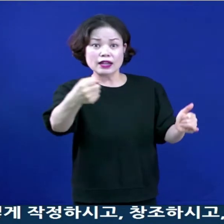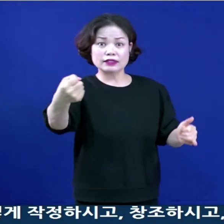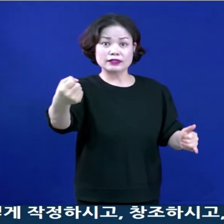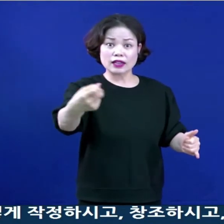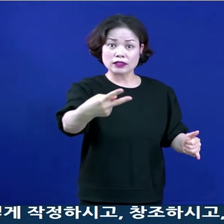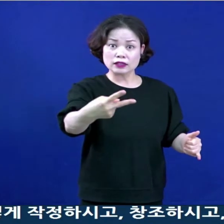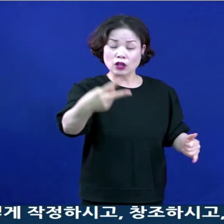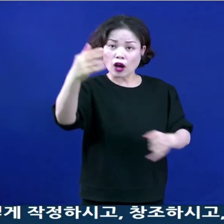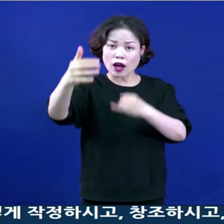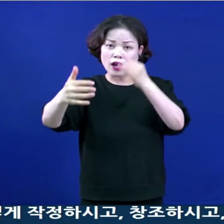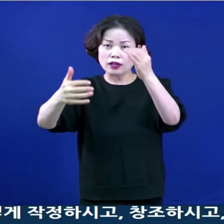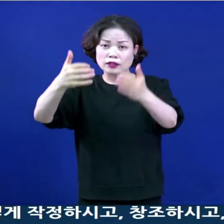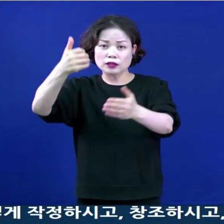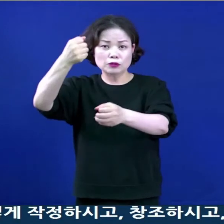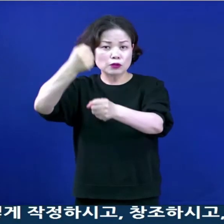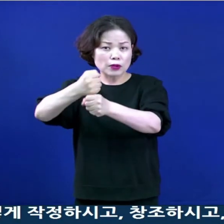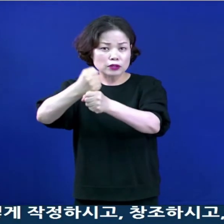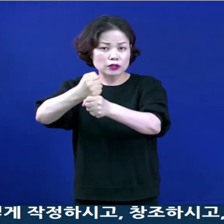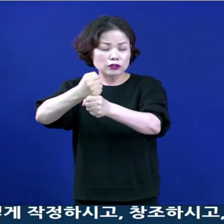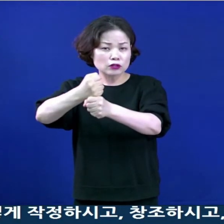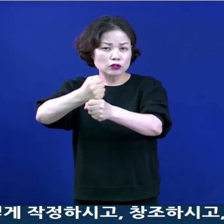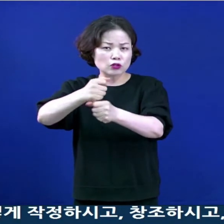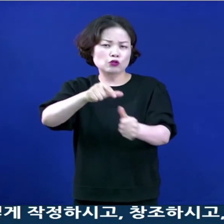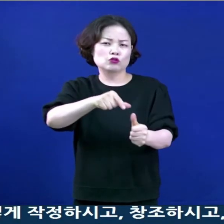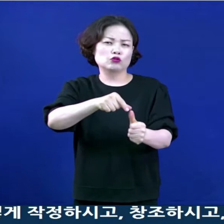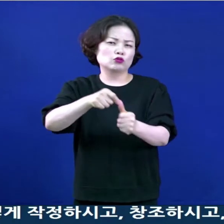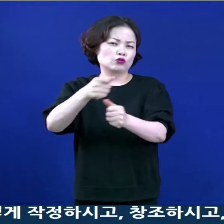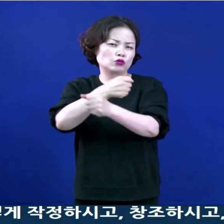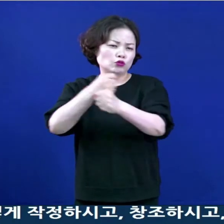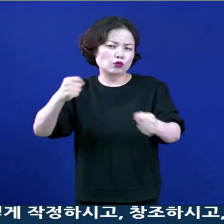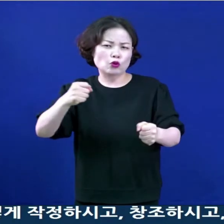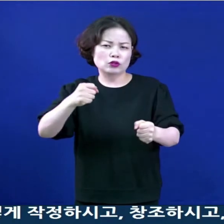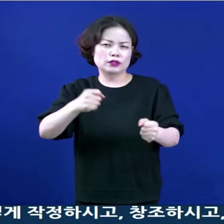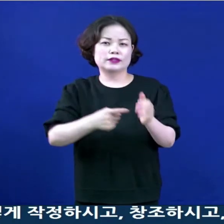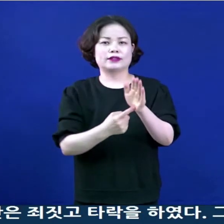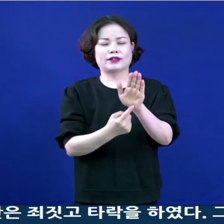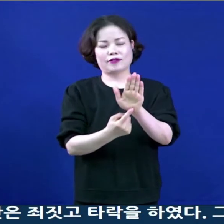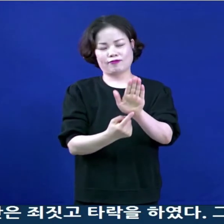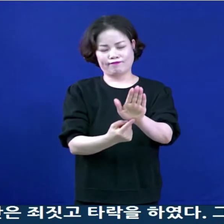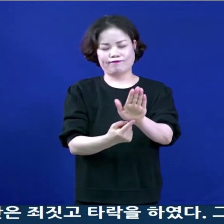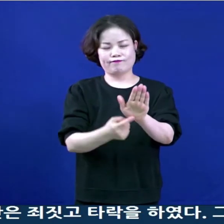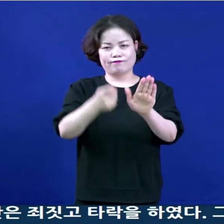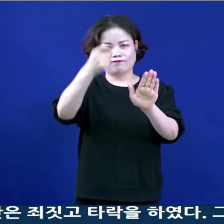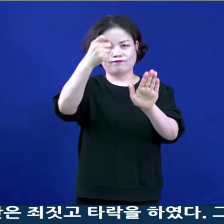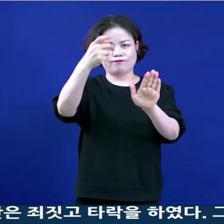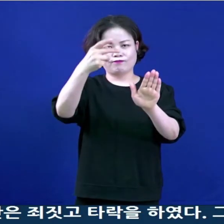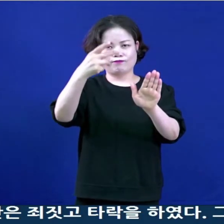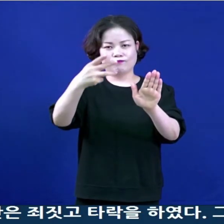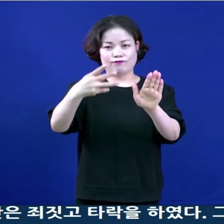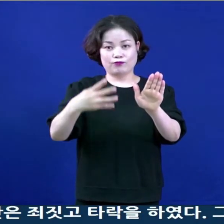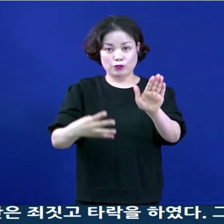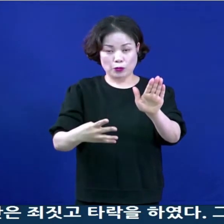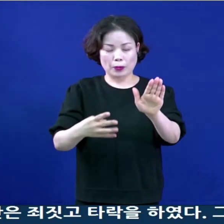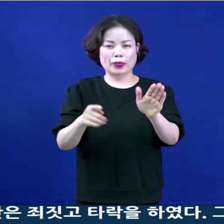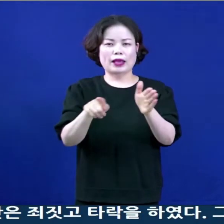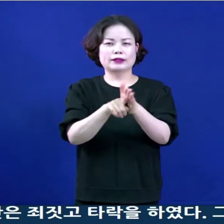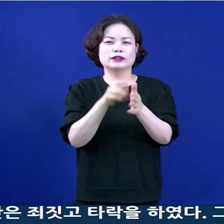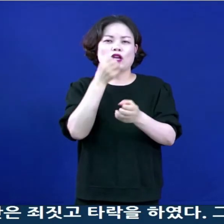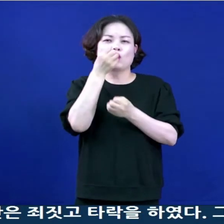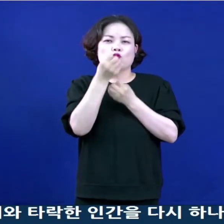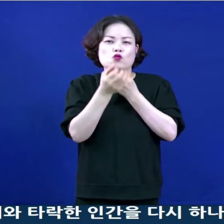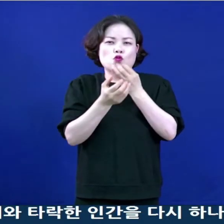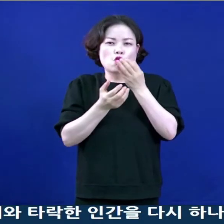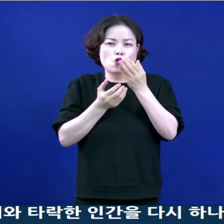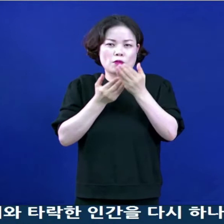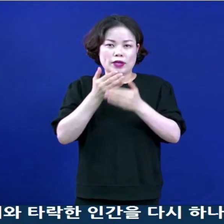다시 하나님 것으로 만들어 가시는가, 구속이 그 다음에 주제로 등장하겠죠. 그 순서로 이제 이 신앙 고백이